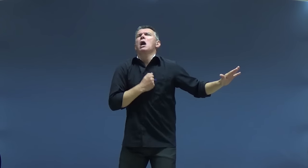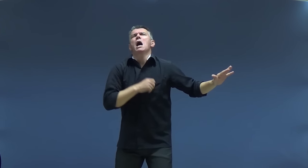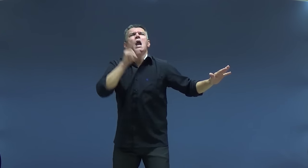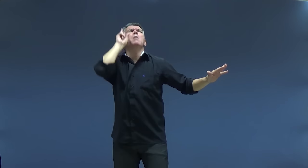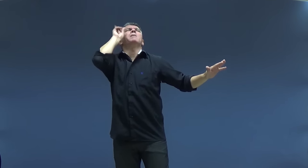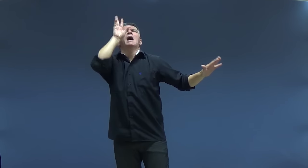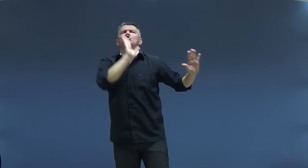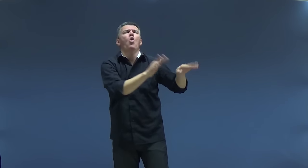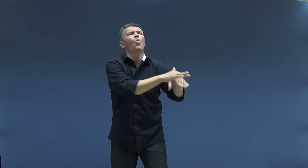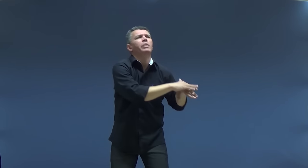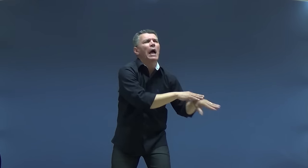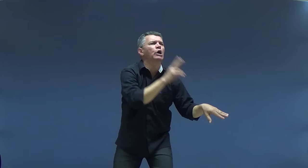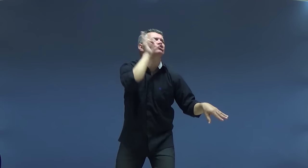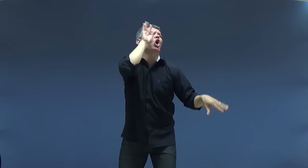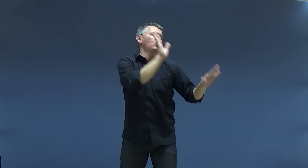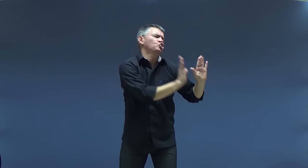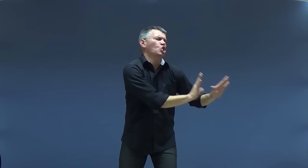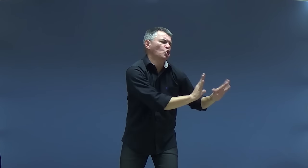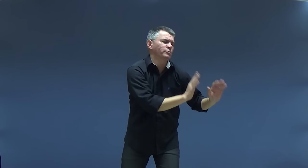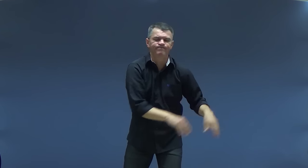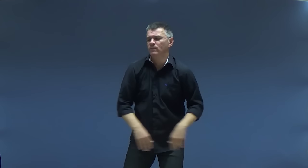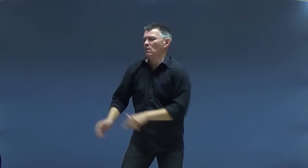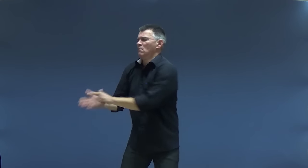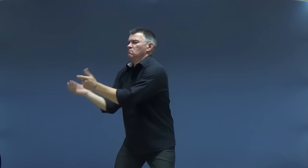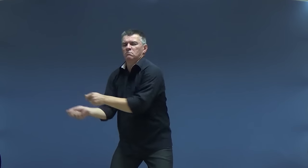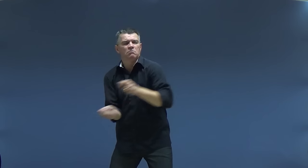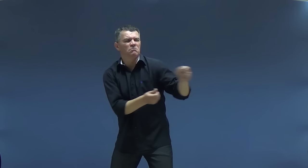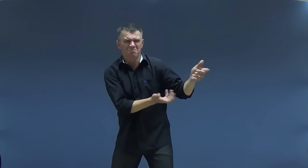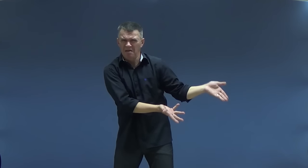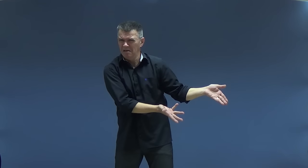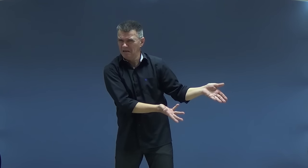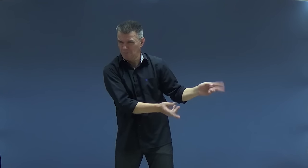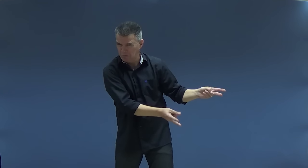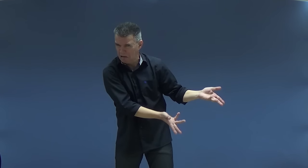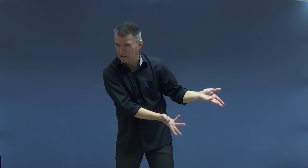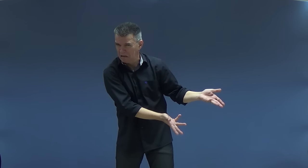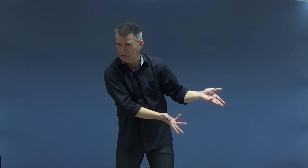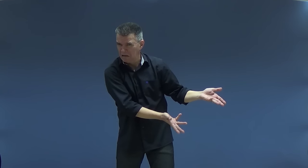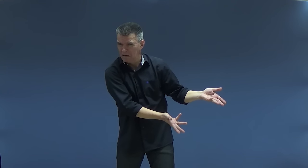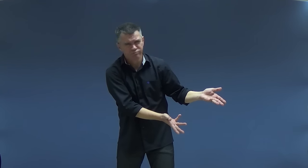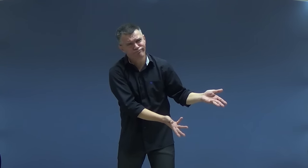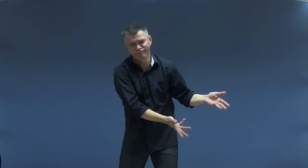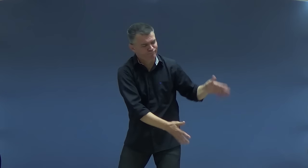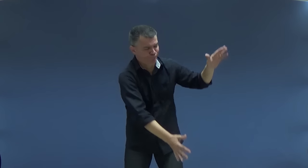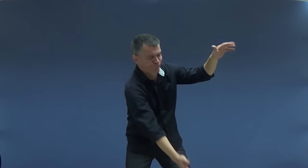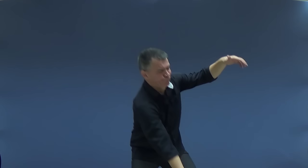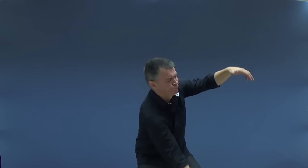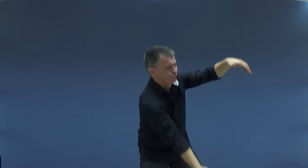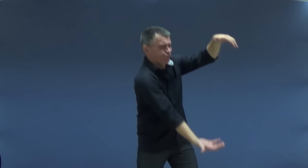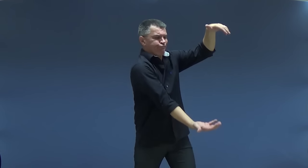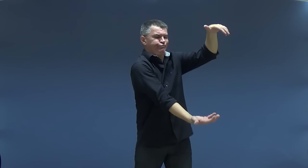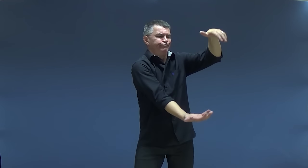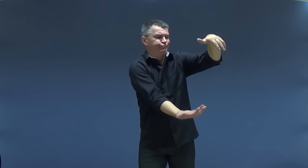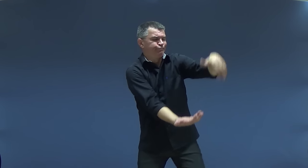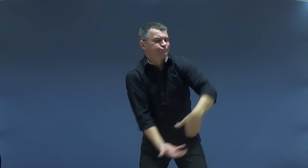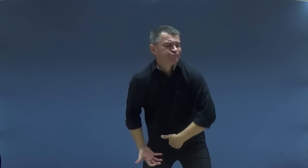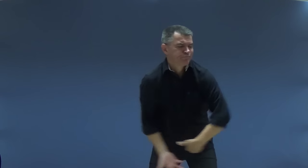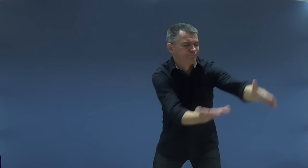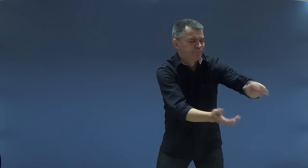Ah, eu tenho saudade, deixa aí guardado, um dia eu vou voltar a olhar. Não adianta continuar guardando essas coisas, não. Vai,